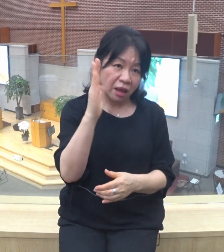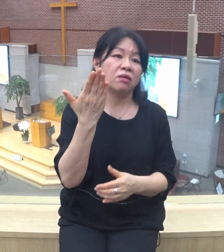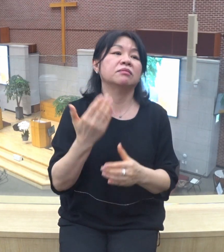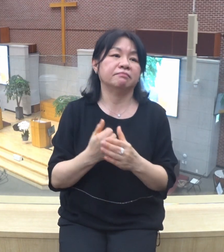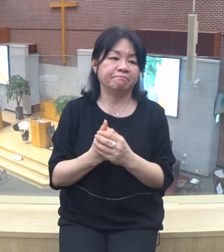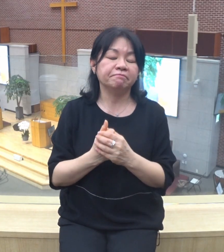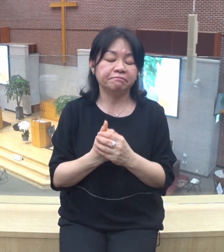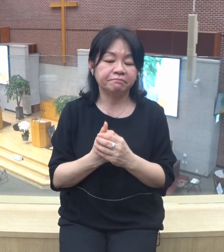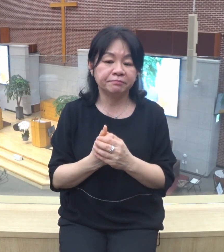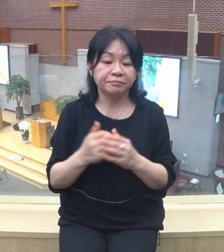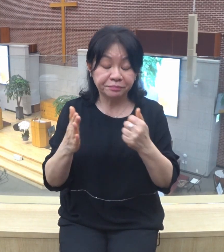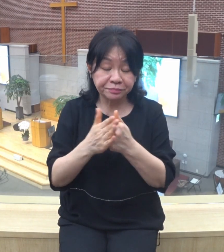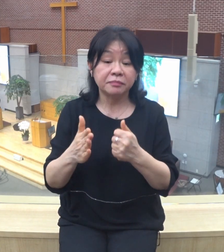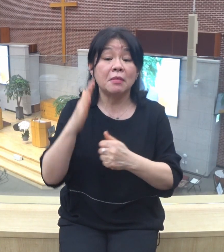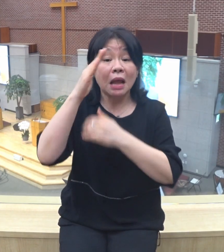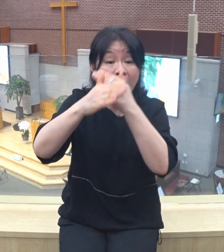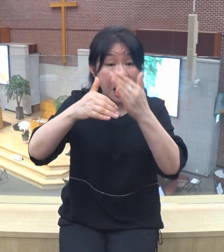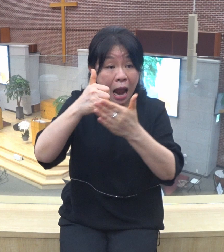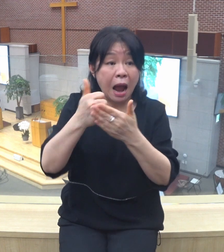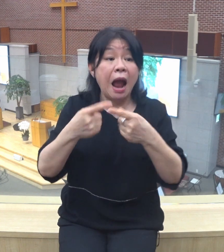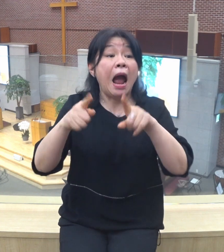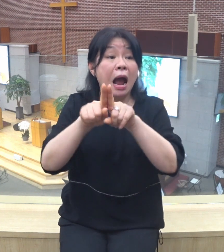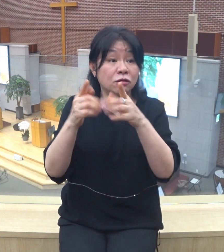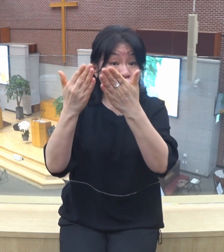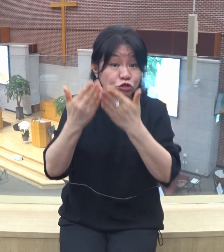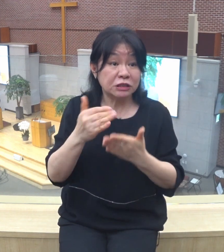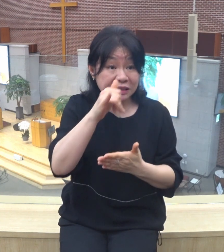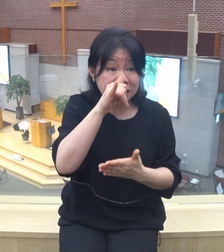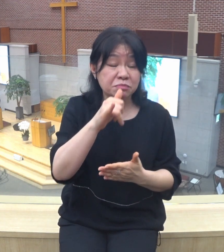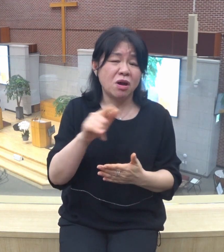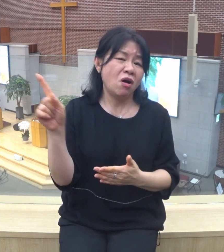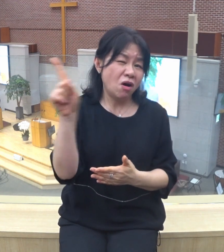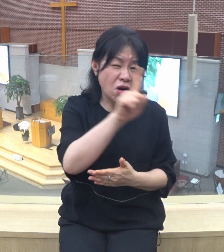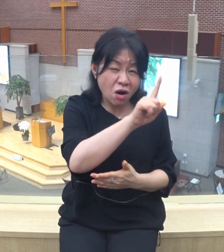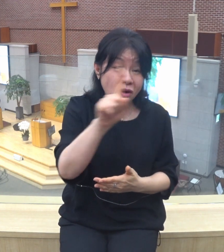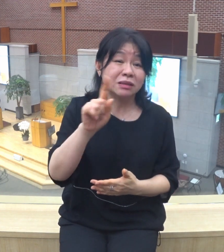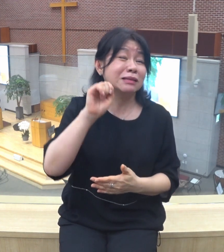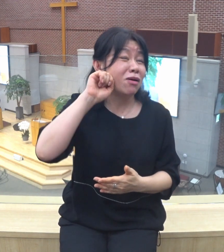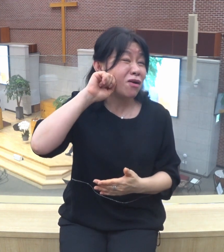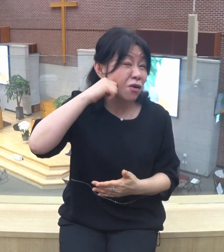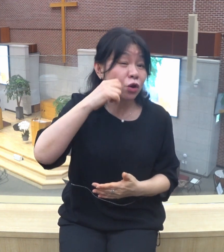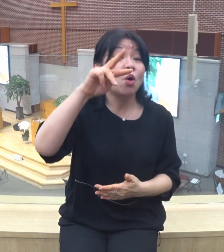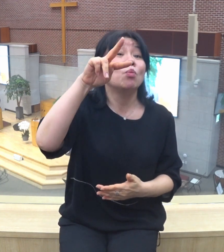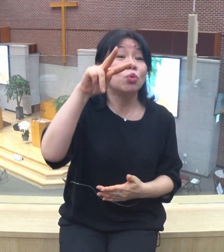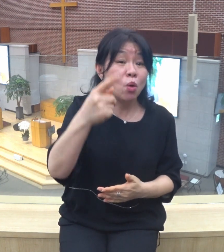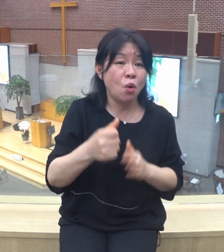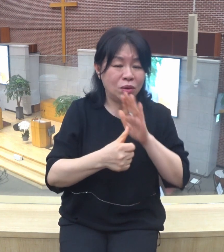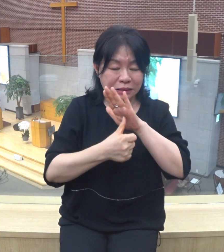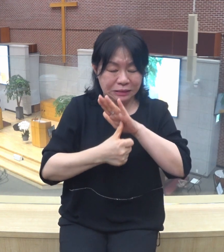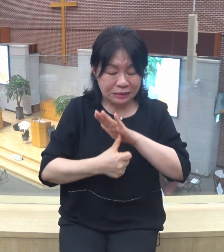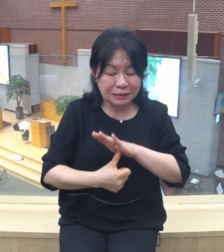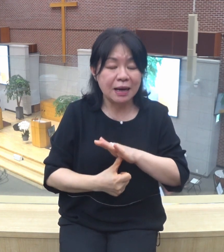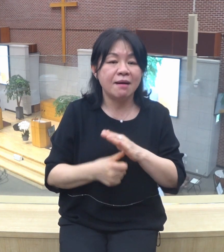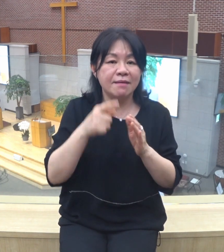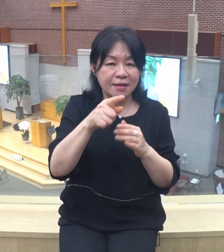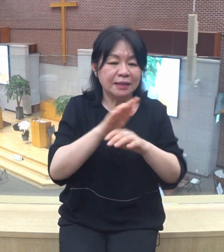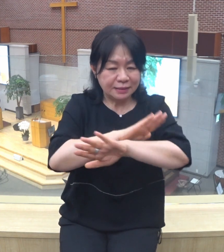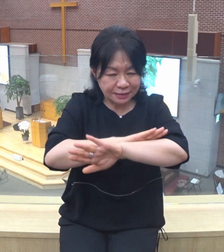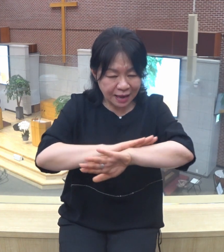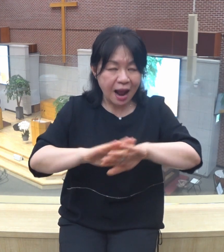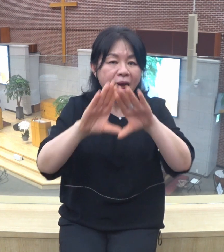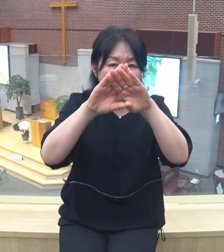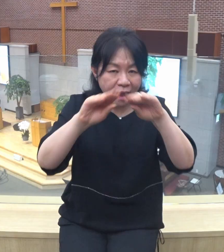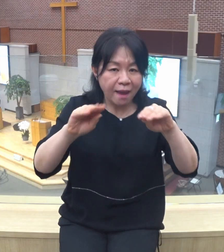들었습니다. 하나님께서 함께 하시면 우리는 위기의 시간을 지나갈 수 있습니다. 우리는 종종 다른 것이 위기를 해결할